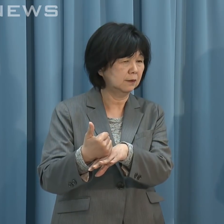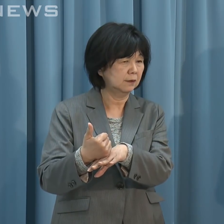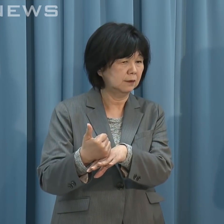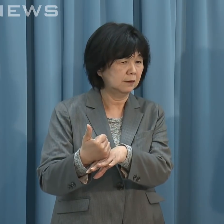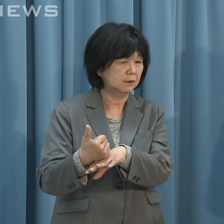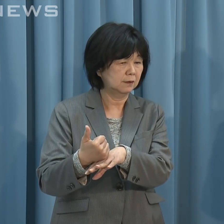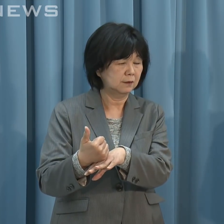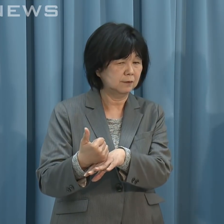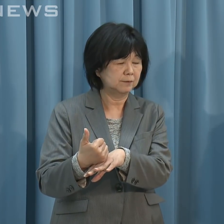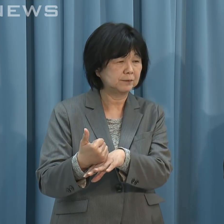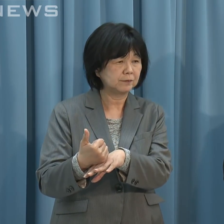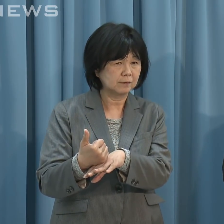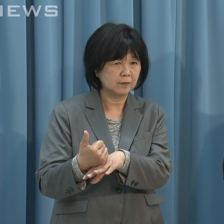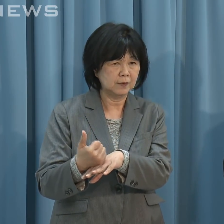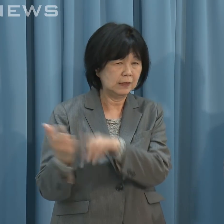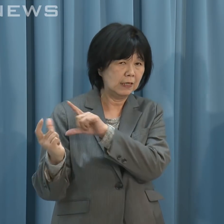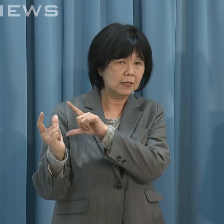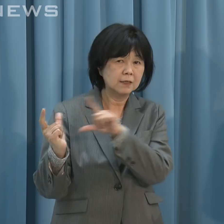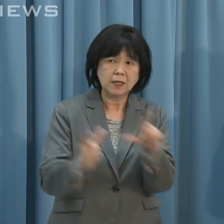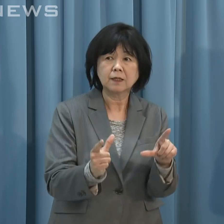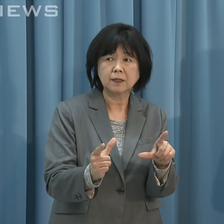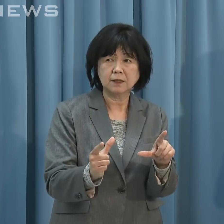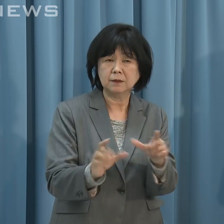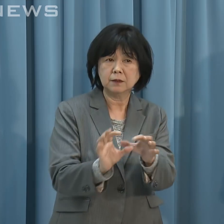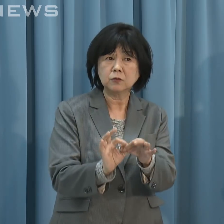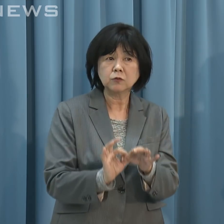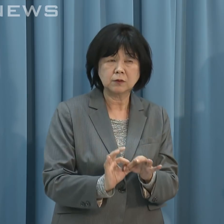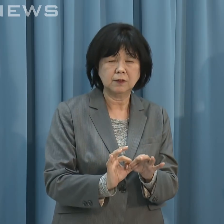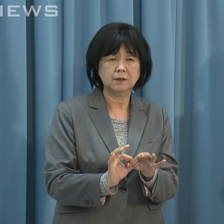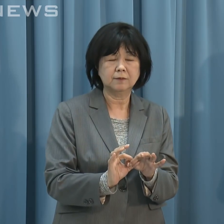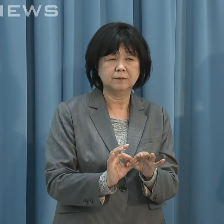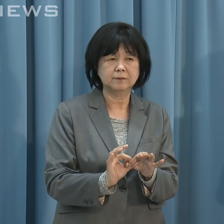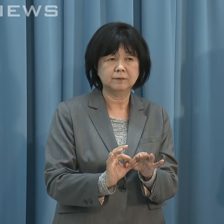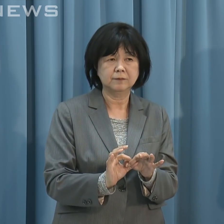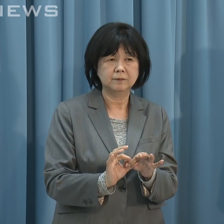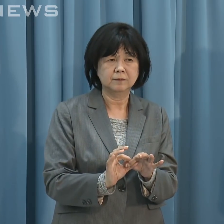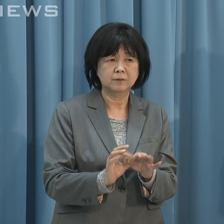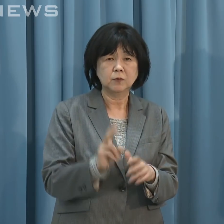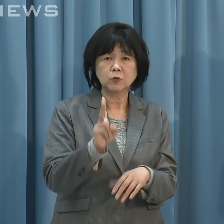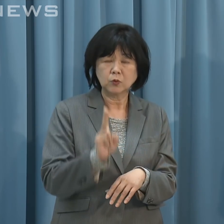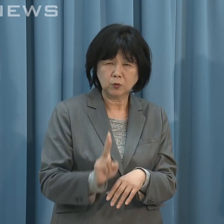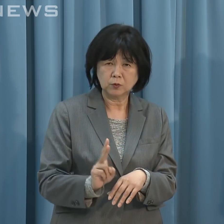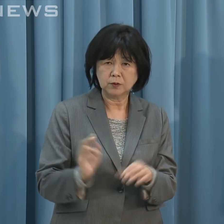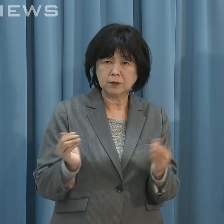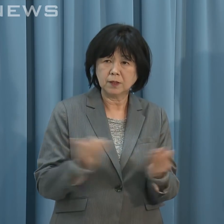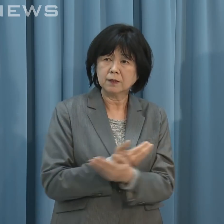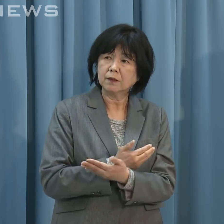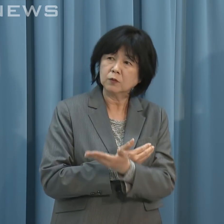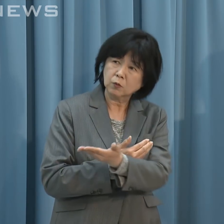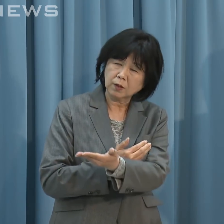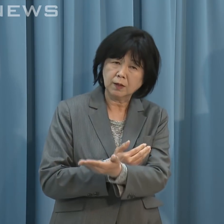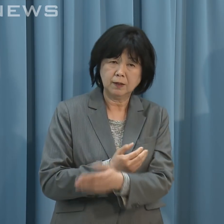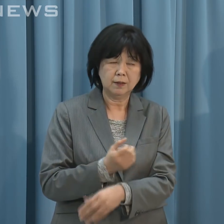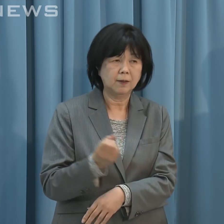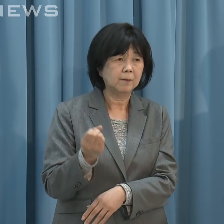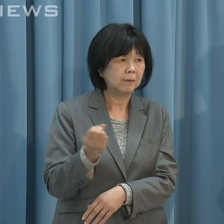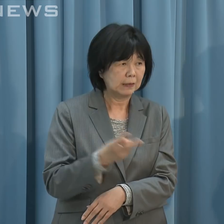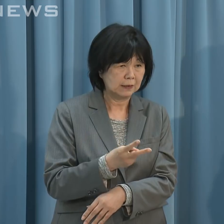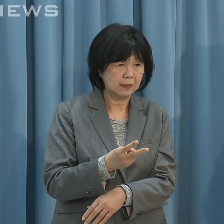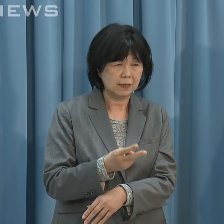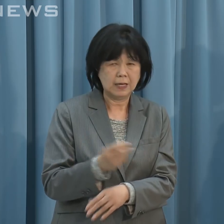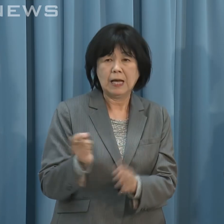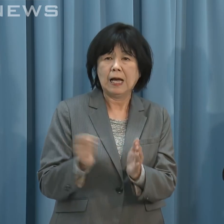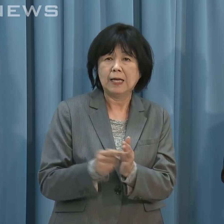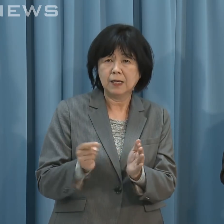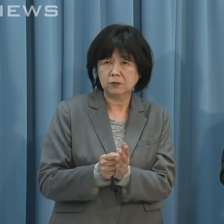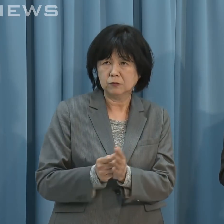新特措法の宣言、これについてどういうふうになっているのか、それからできるだけ出して早